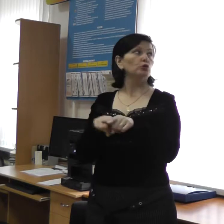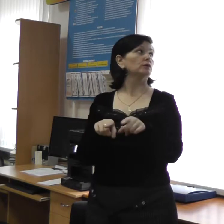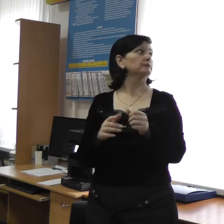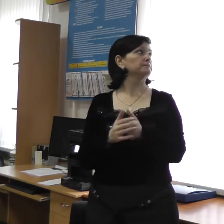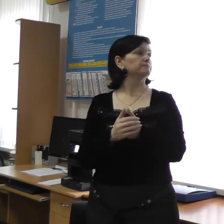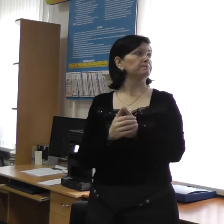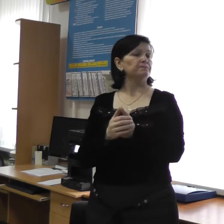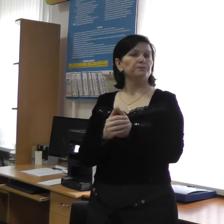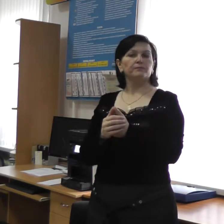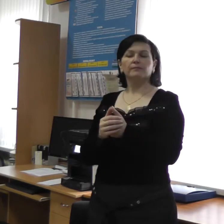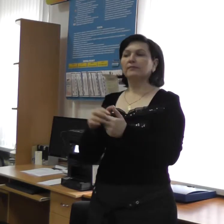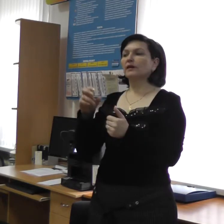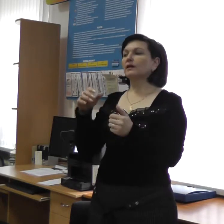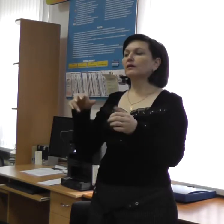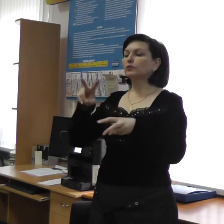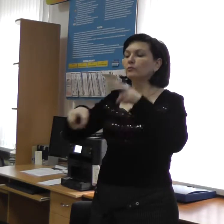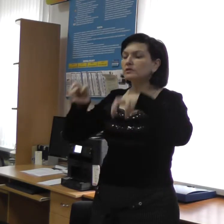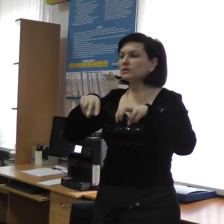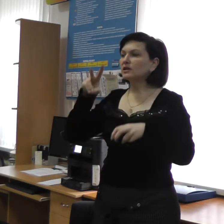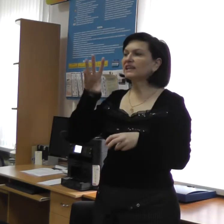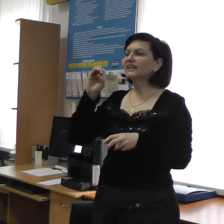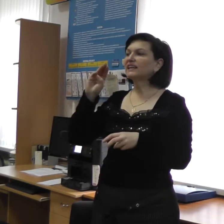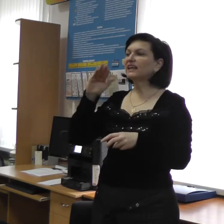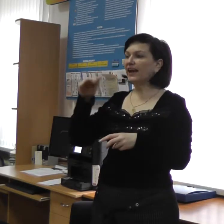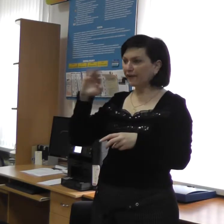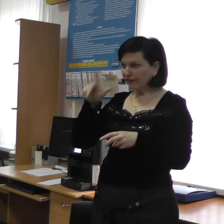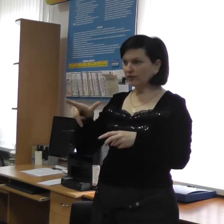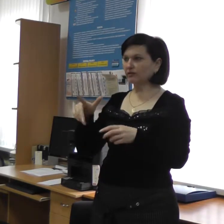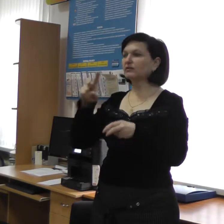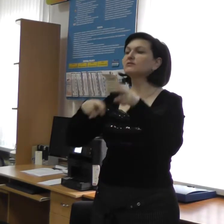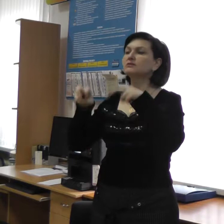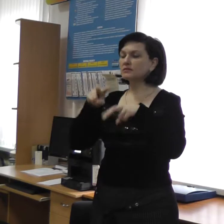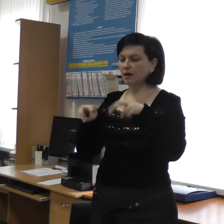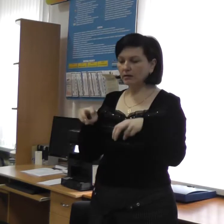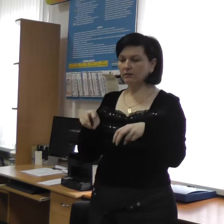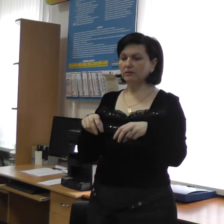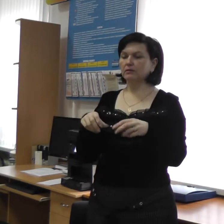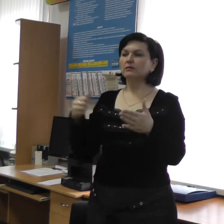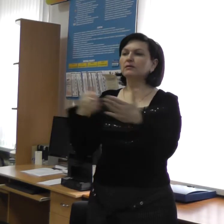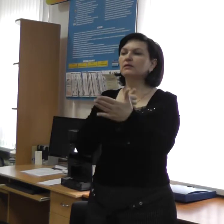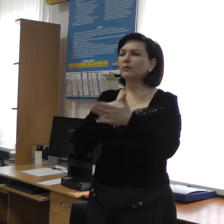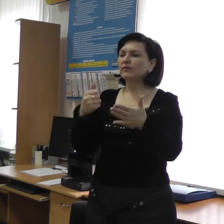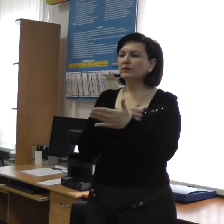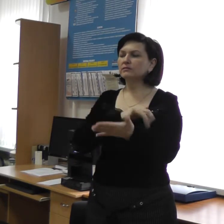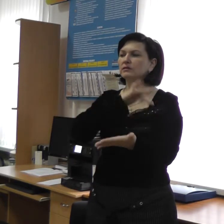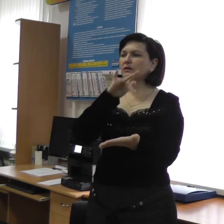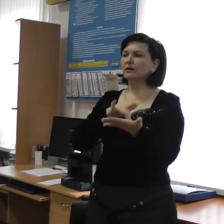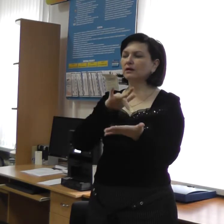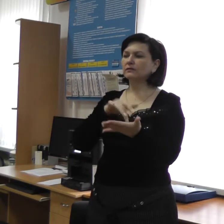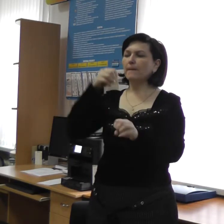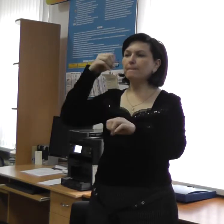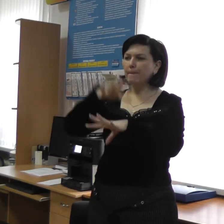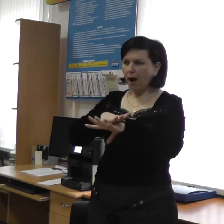поиску и разработке нефтегазовых залежей, добился открытия в Новороссийске городского общественного банка